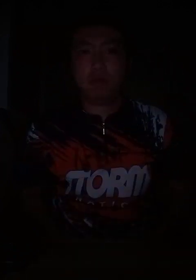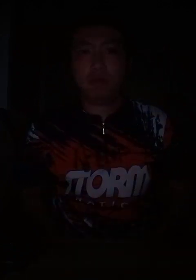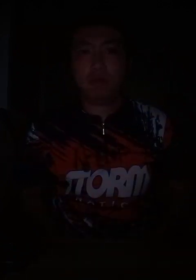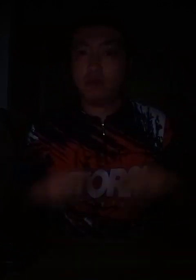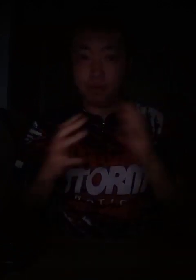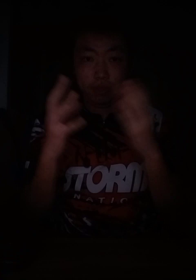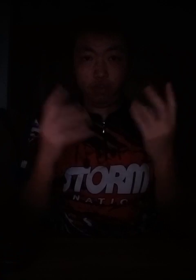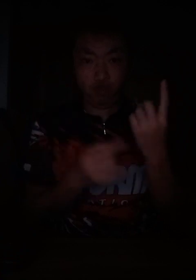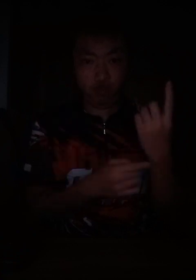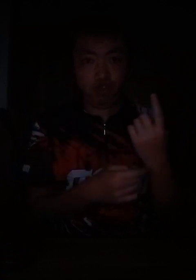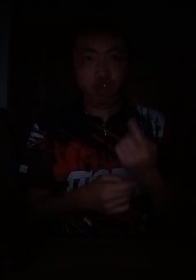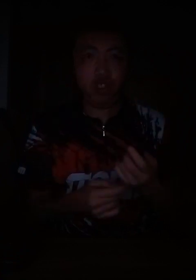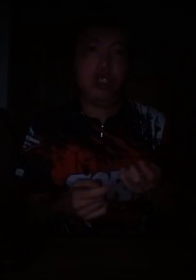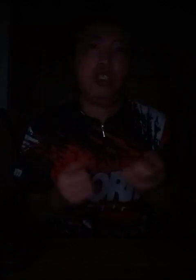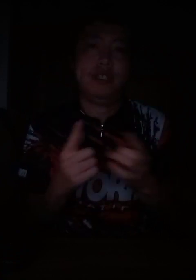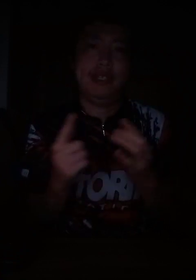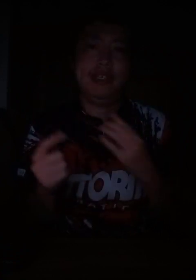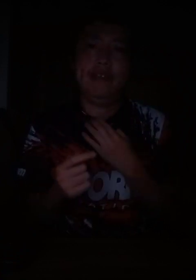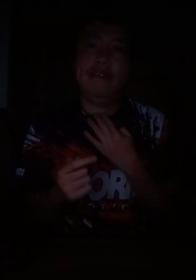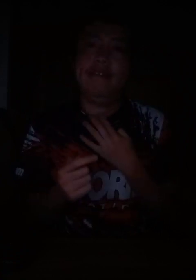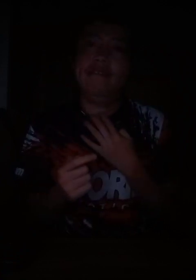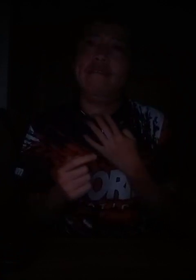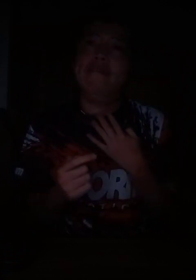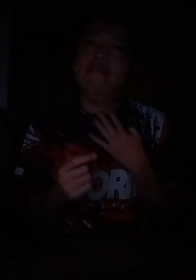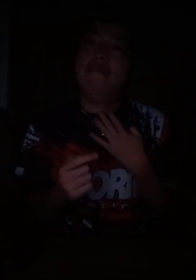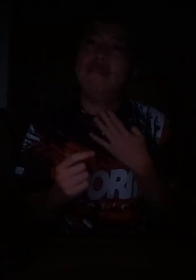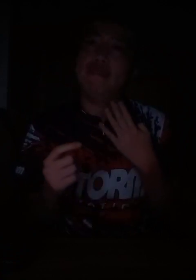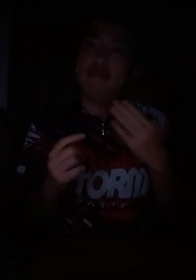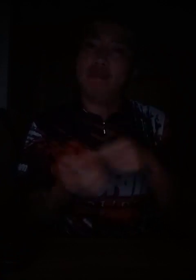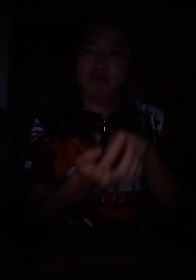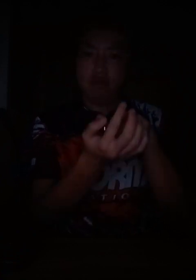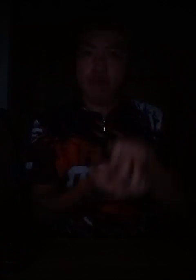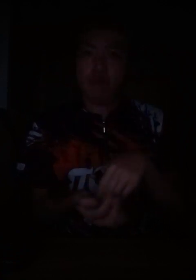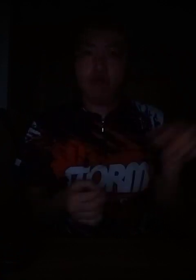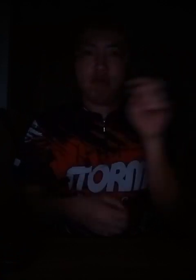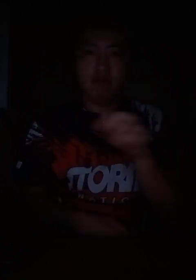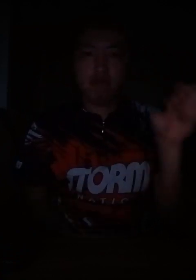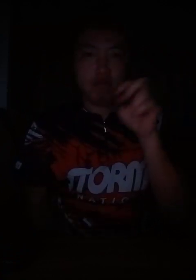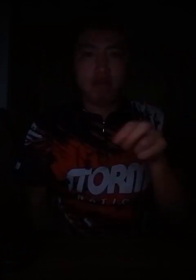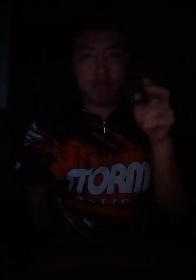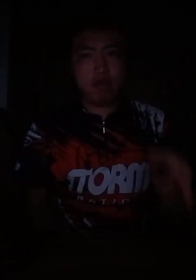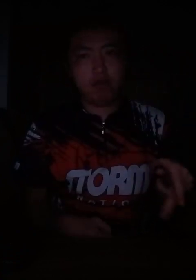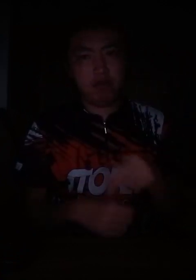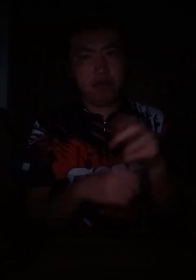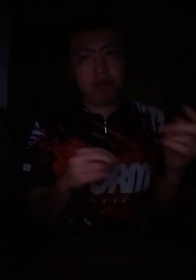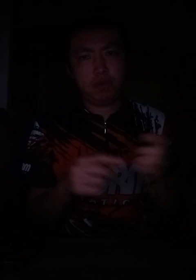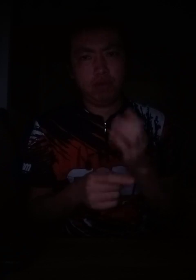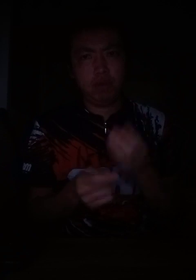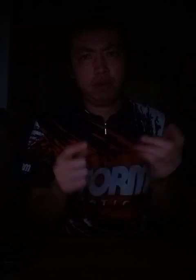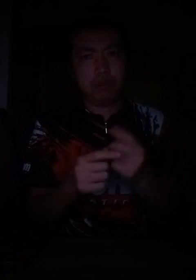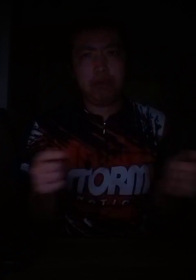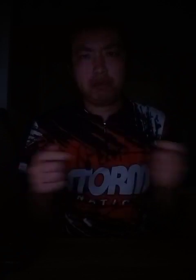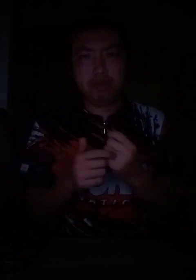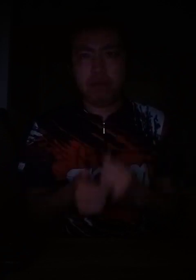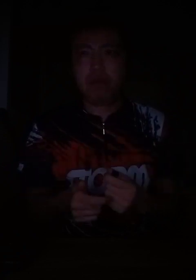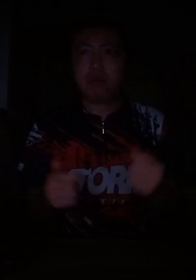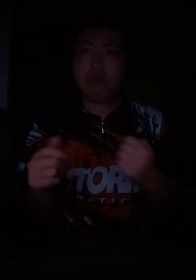일주일 전에는 경기 오산시의 한 상가 건물에서도 혼자 승강기 수리에 나섰던 30대 작업자가 추락해